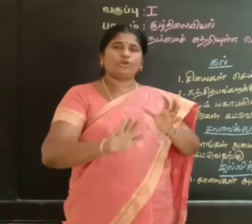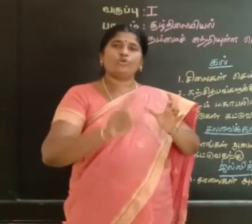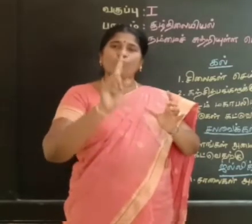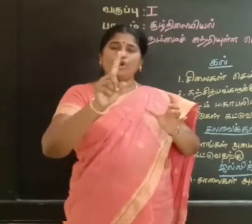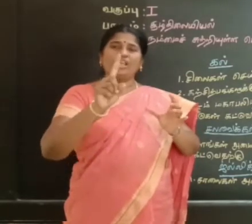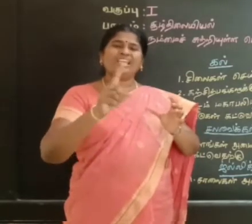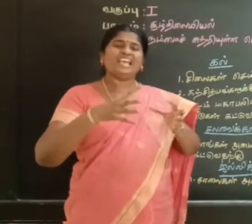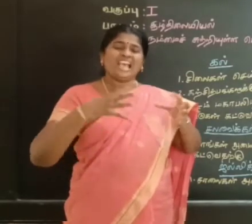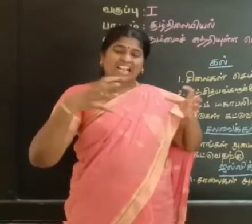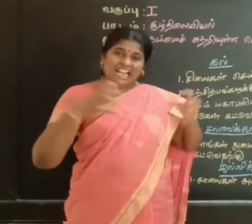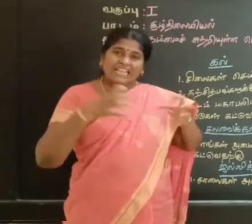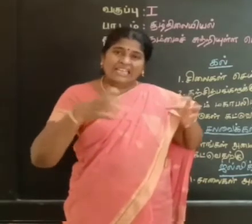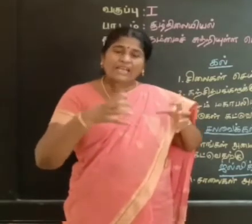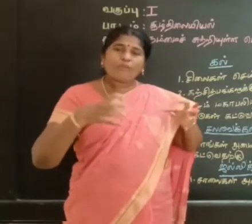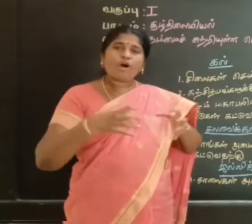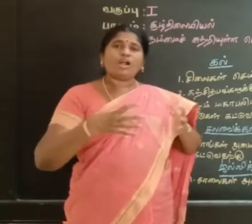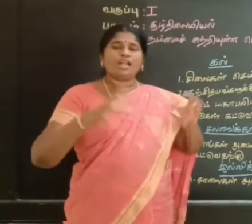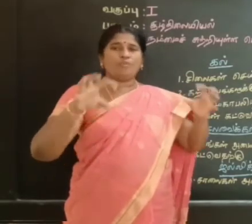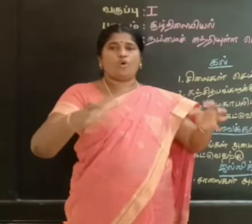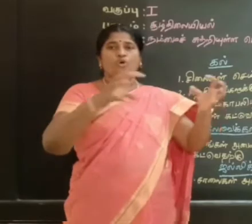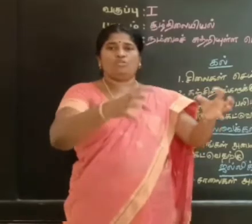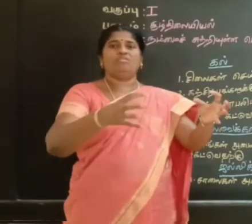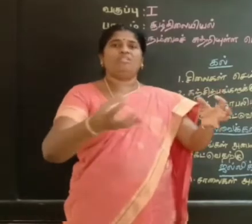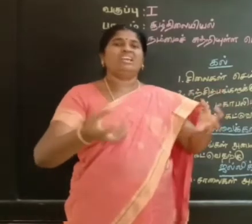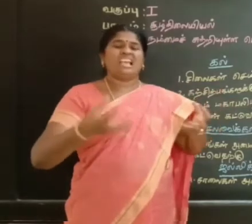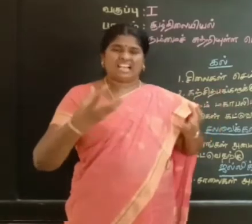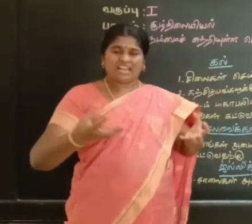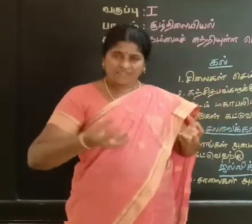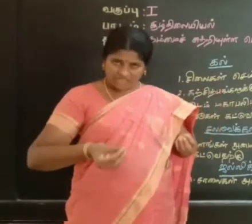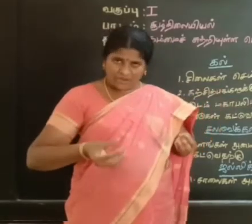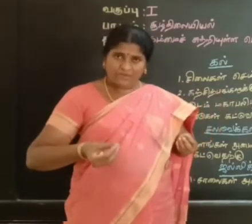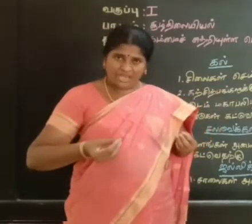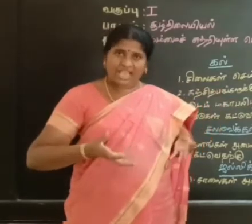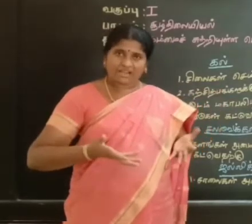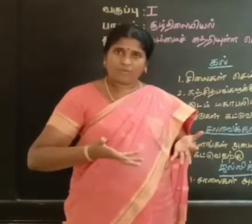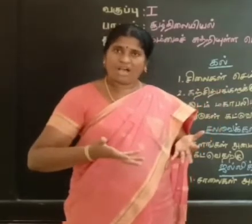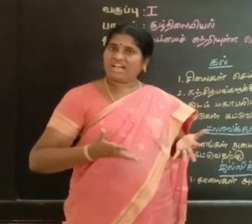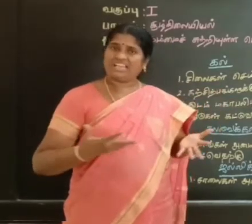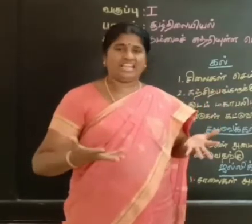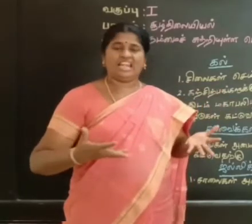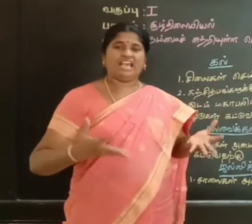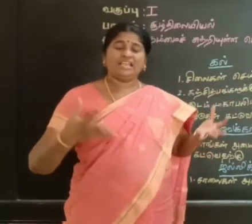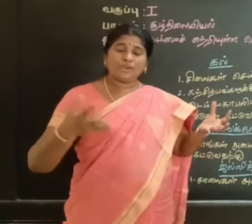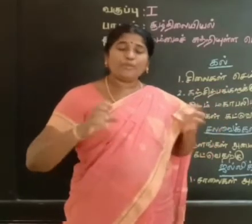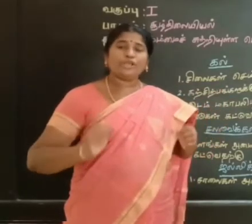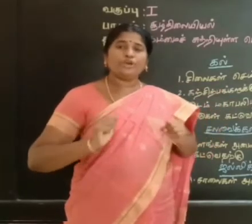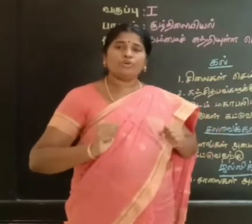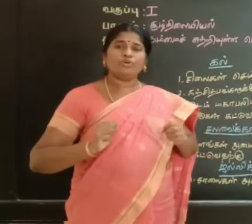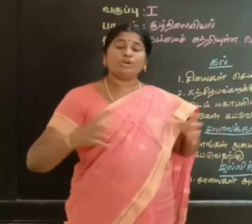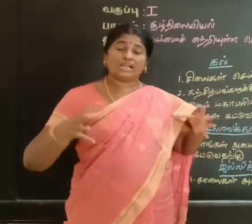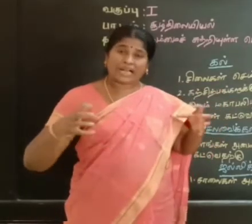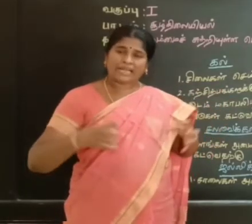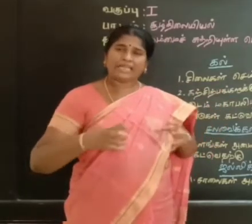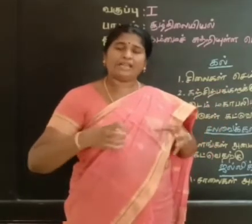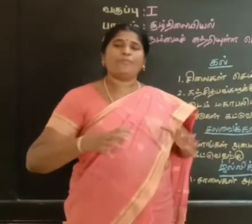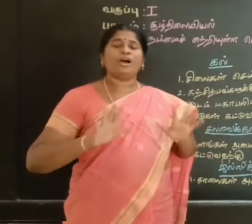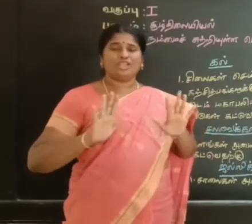இருக்கும் ஒரு கடினமான பொருள். கல் வந்து மென்மையா இருக்குமா? இல்லை. எப்படி இருக்கும்? கடினமா